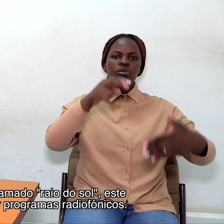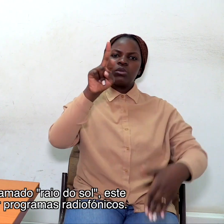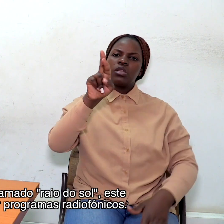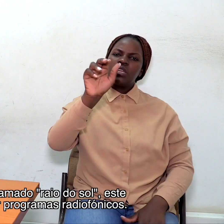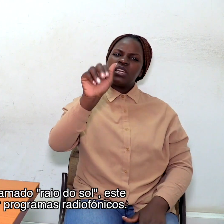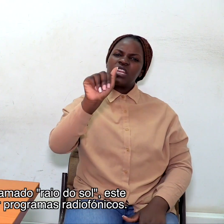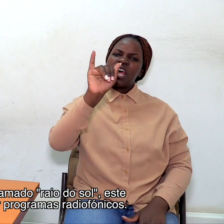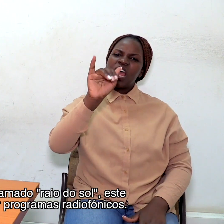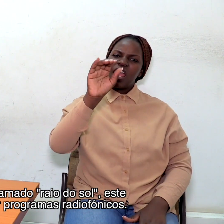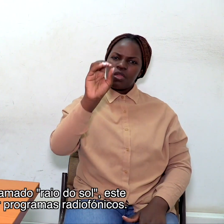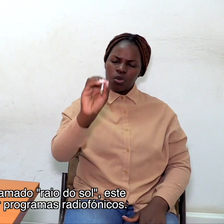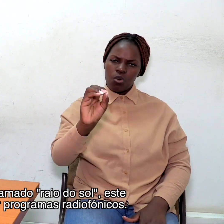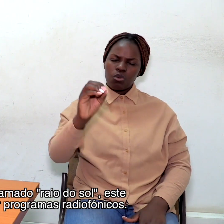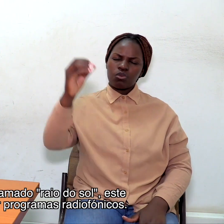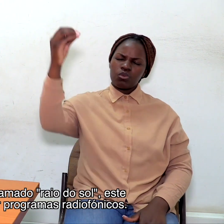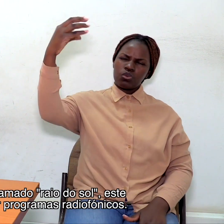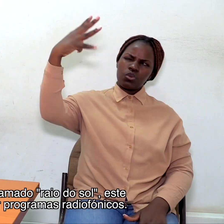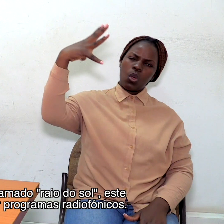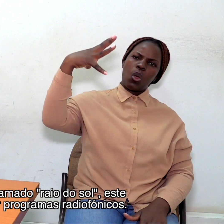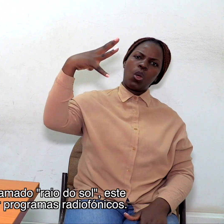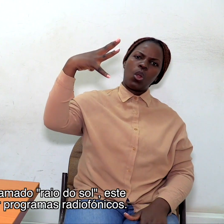Este projeto